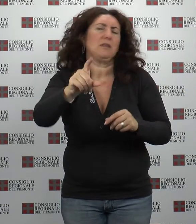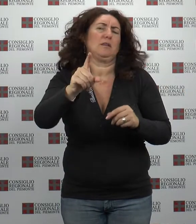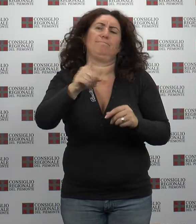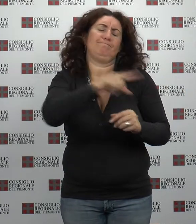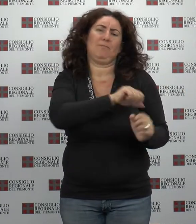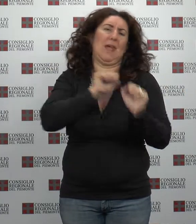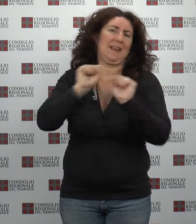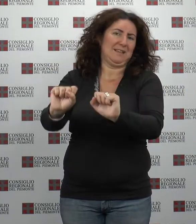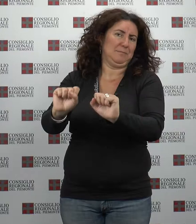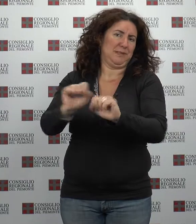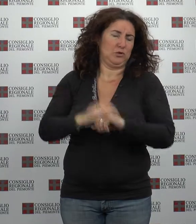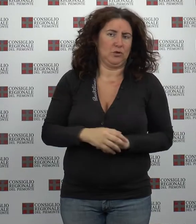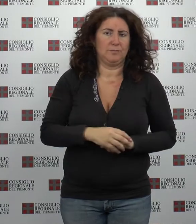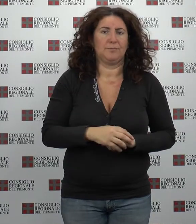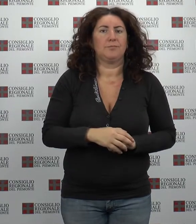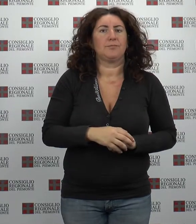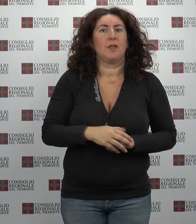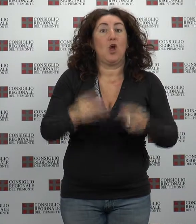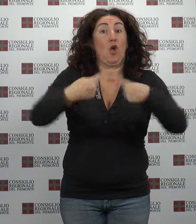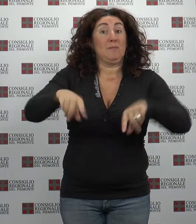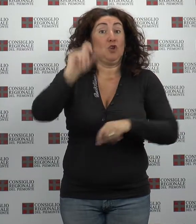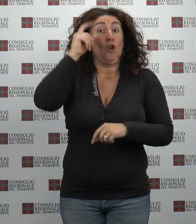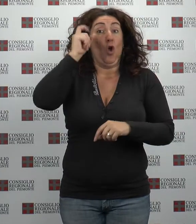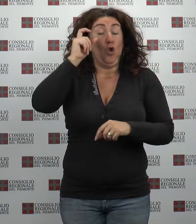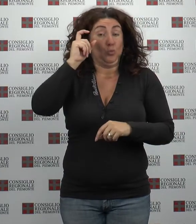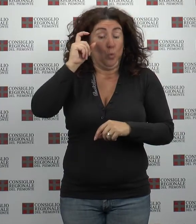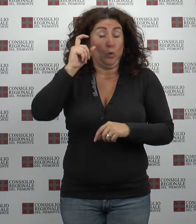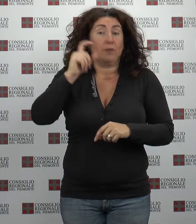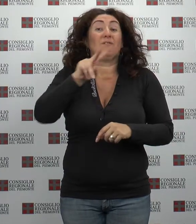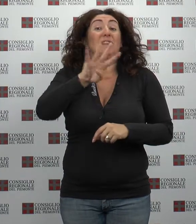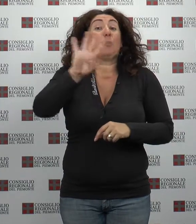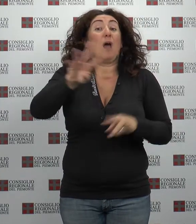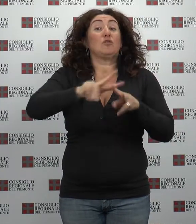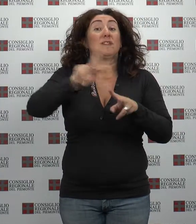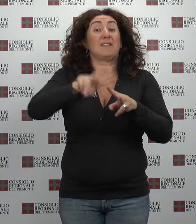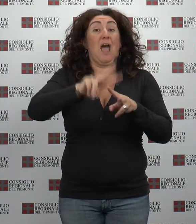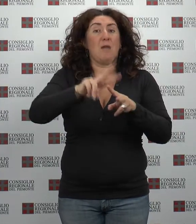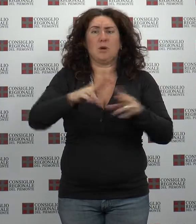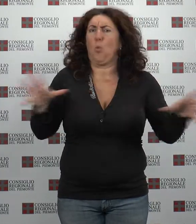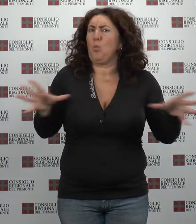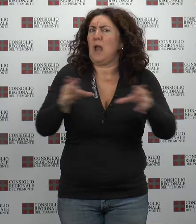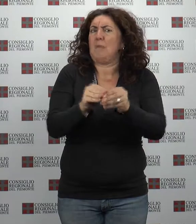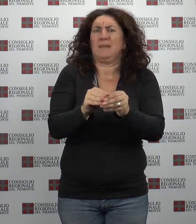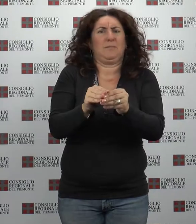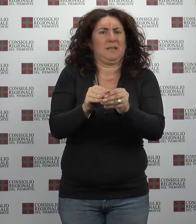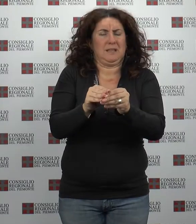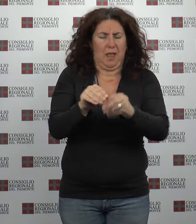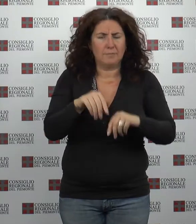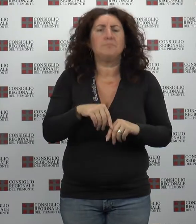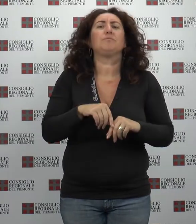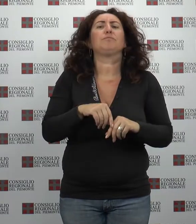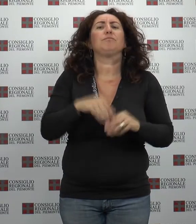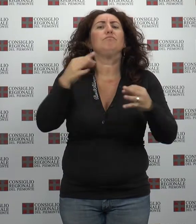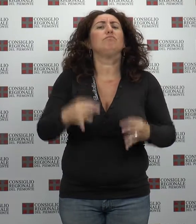La Commissione Cultura, riunita in sede legislativa, ha approvato il 24 settembre, all'unanimità dei votanti e con emendamenti, la legge